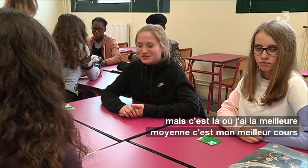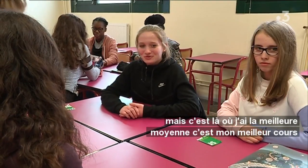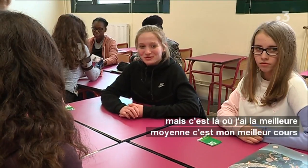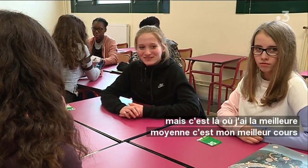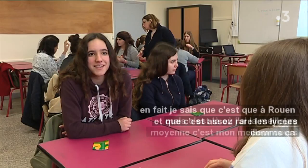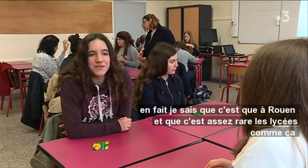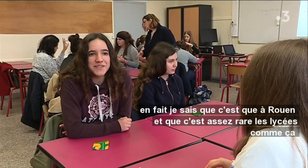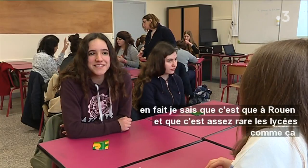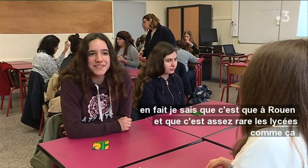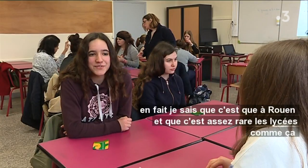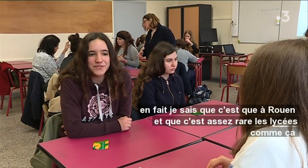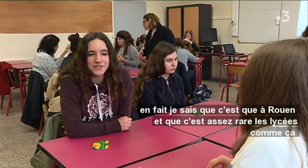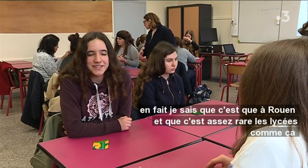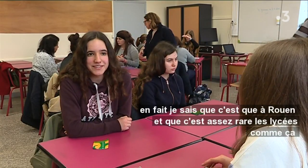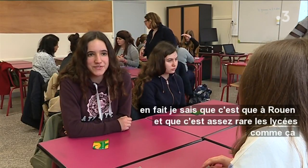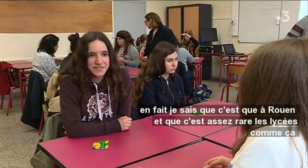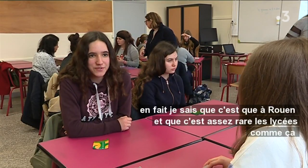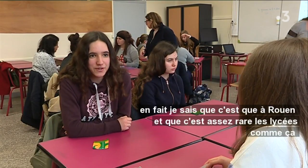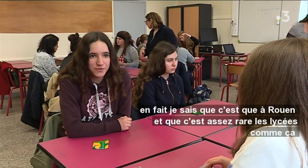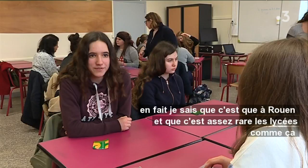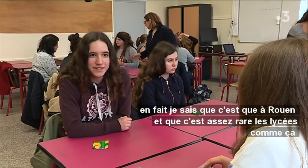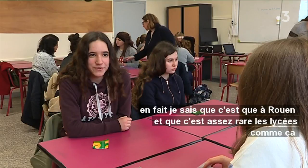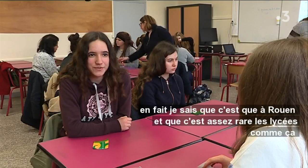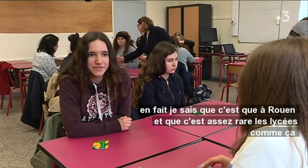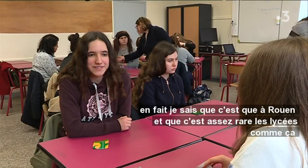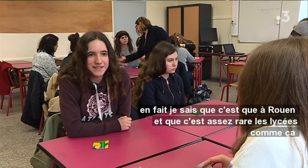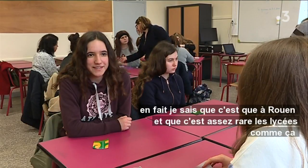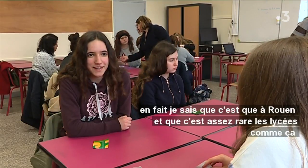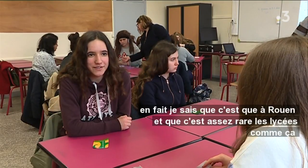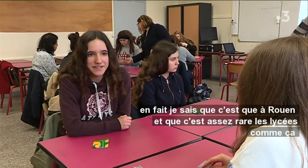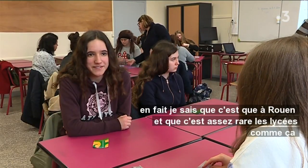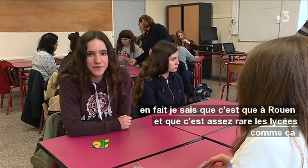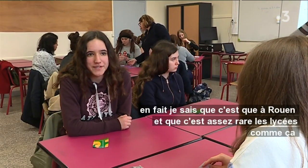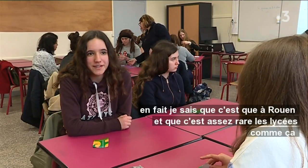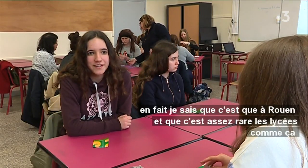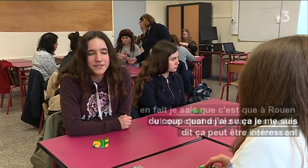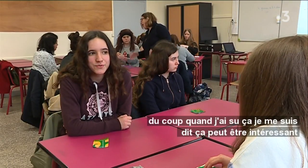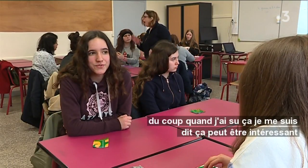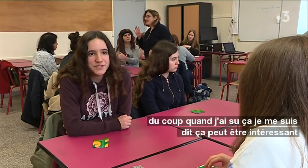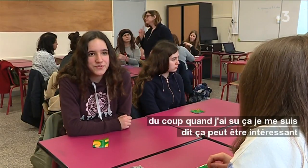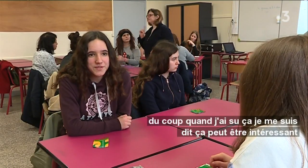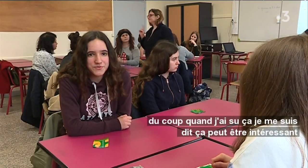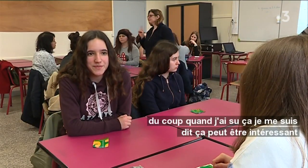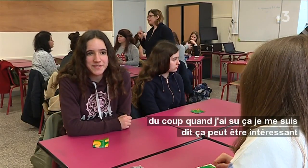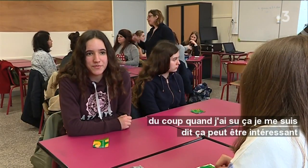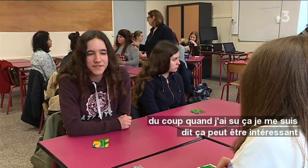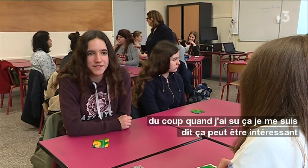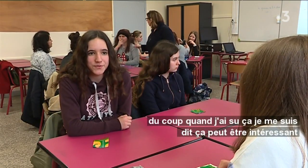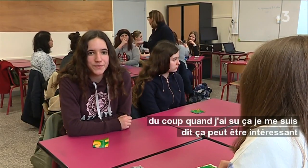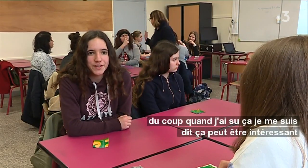cours. En fait, c'est un truc je sais que c'est que à Rouen et que c'est assez rare les lycées comme ça. Du coup, quand j'ai su ça, je me suis dit ça peut être intéressant.